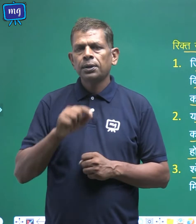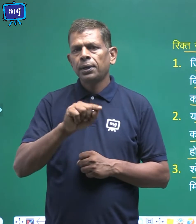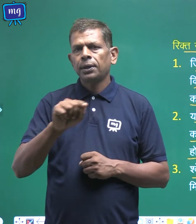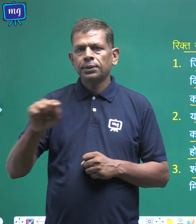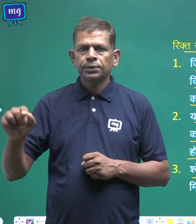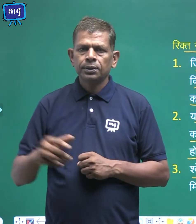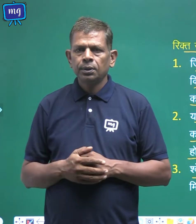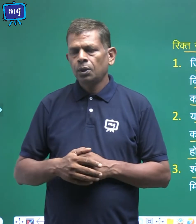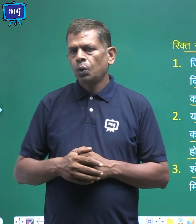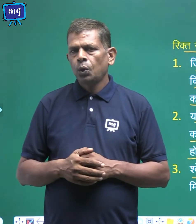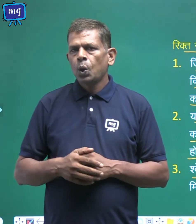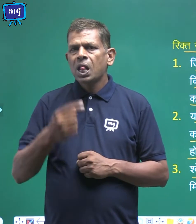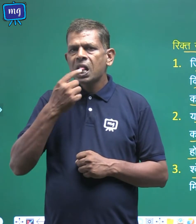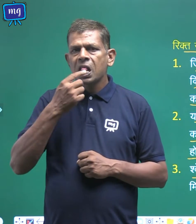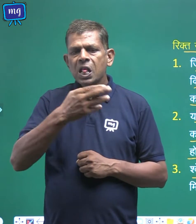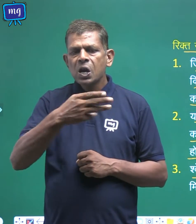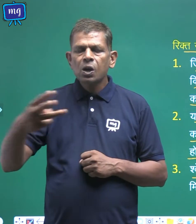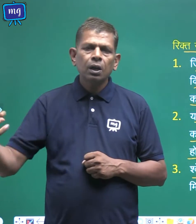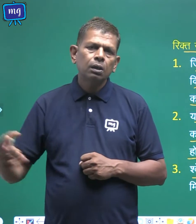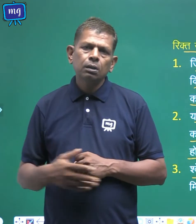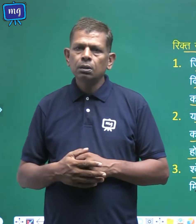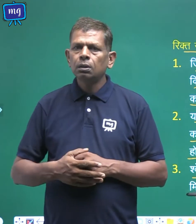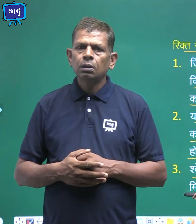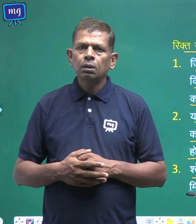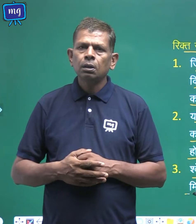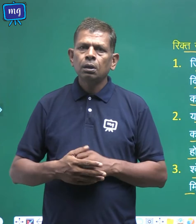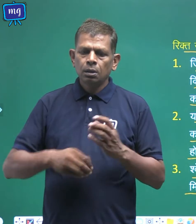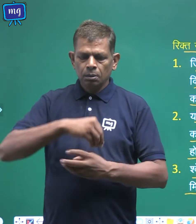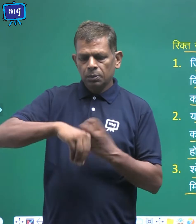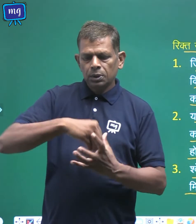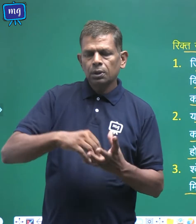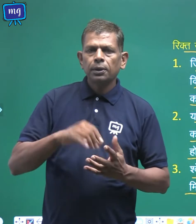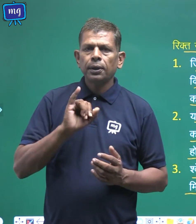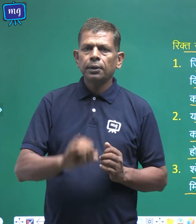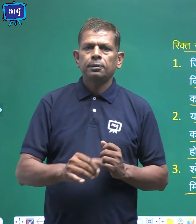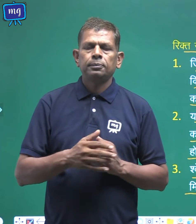डैश वर्णों का मिश्रण है।